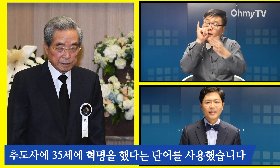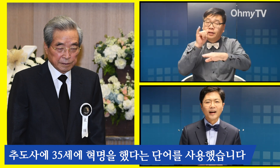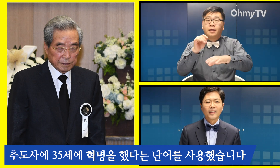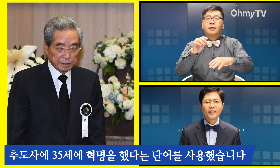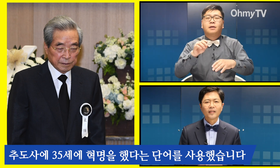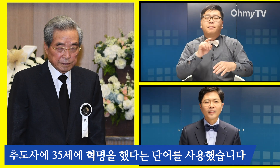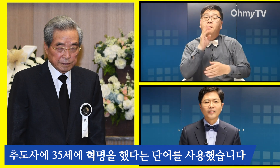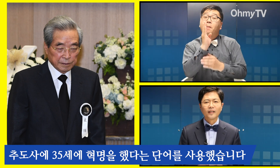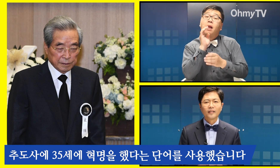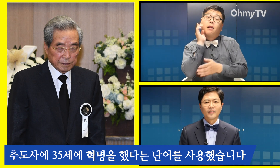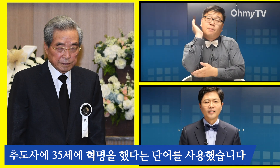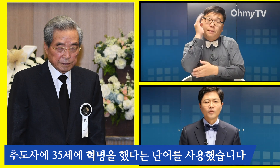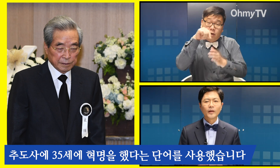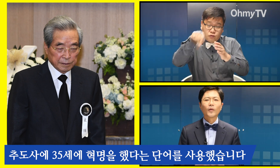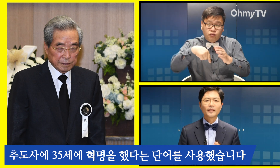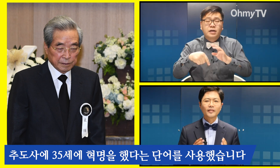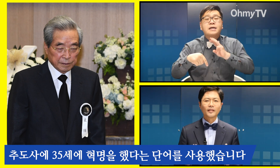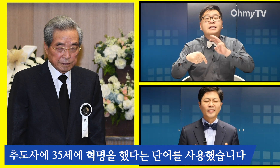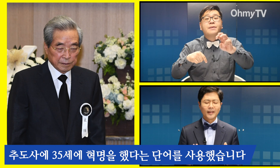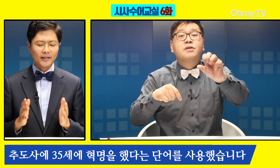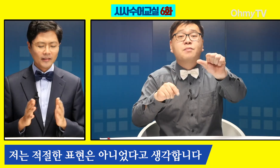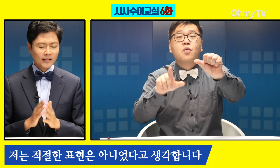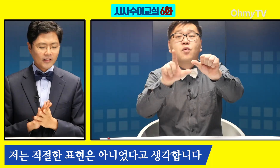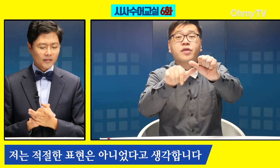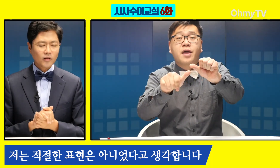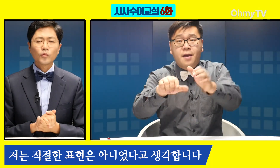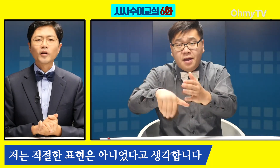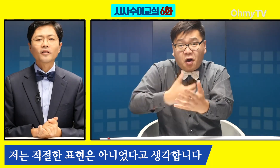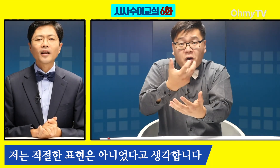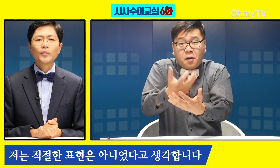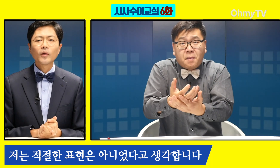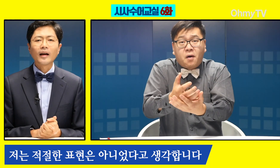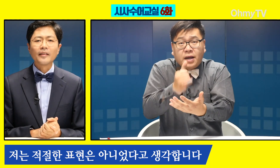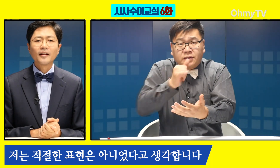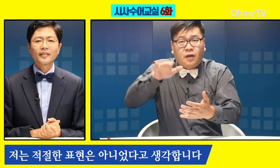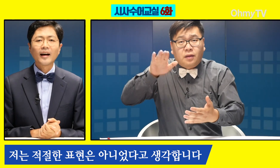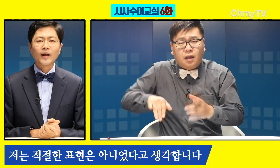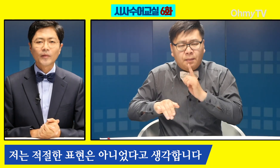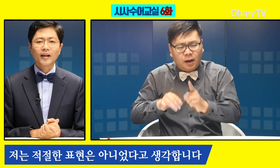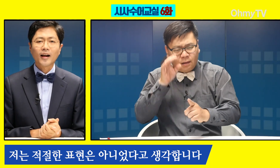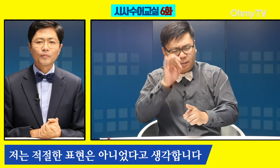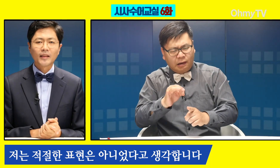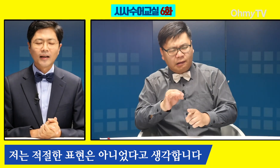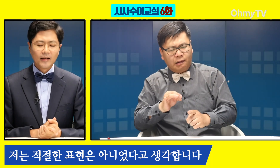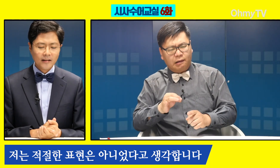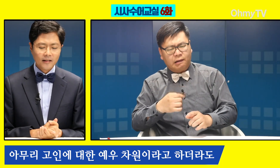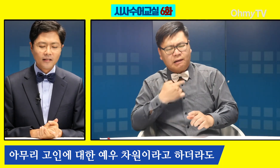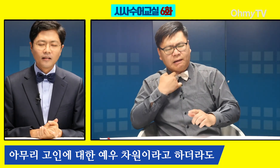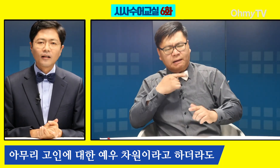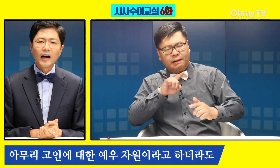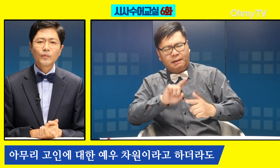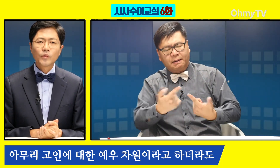혁명을 했다 이런 단어를 활용하셨던데 저는 좀 적절한 표현은 아니었다라고